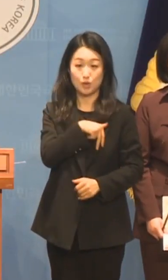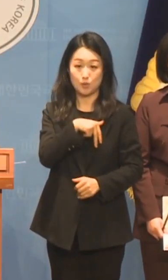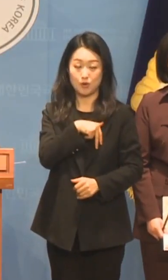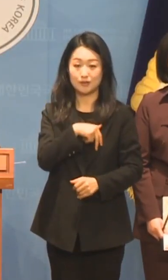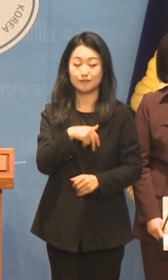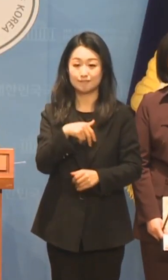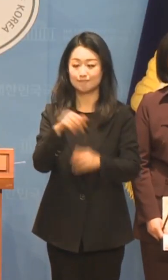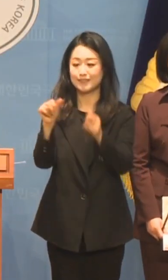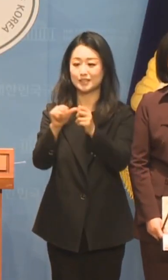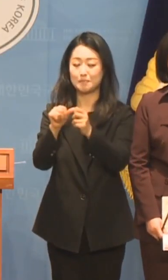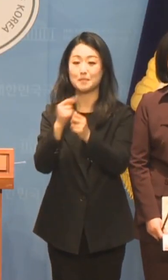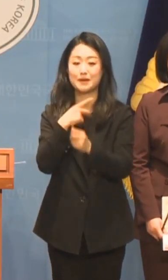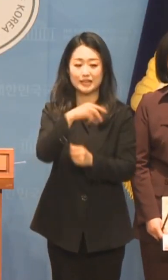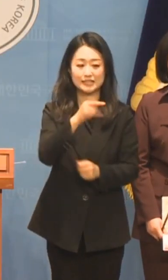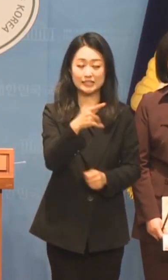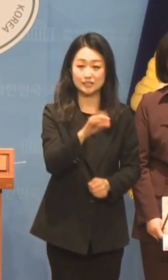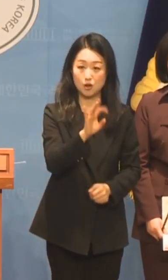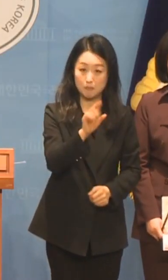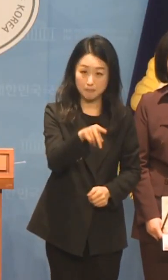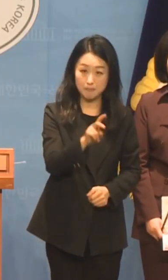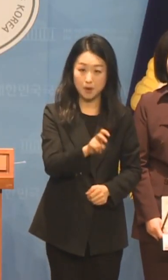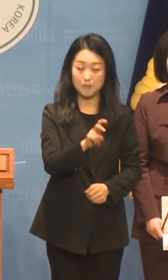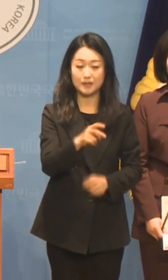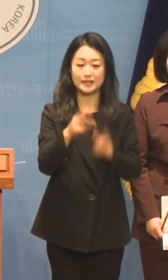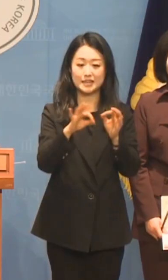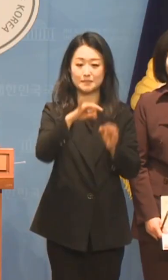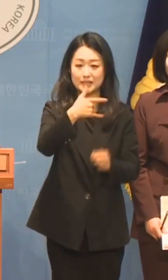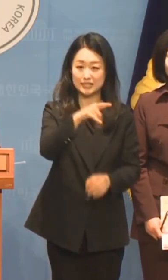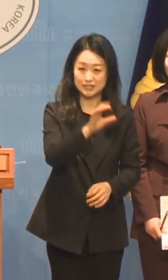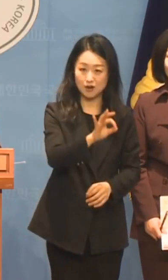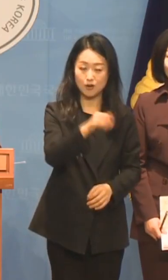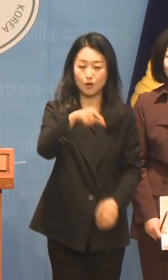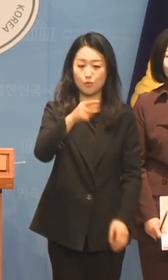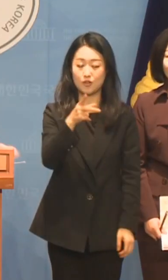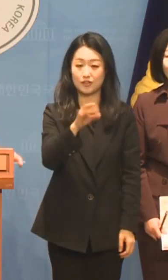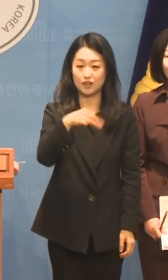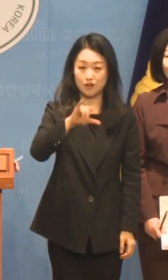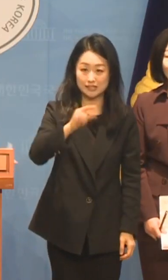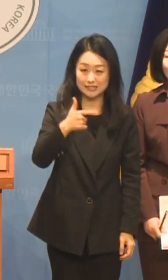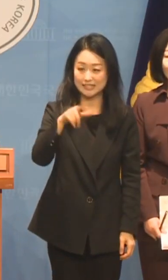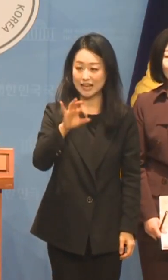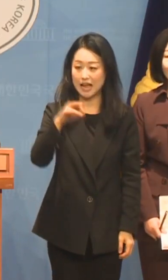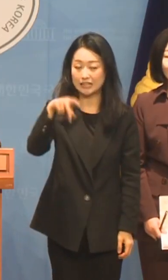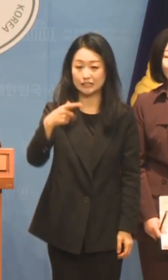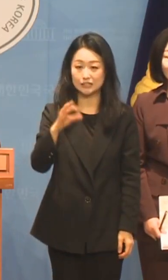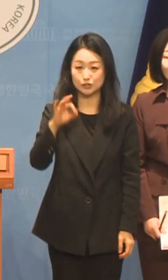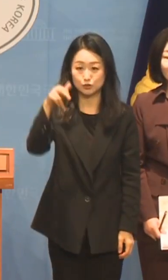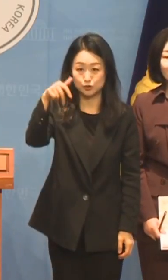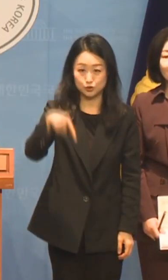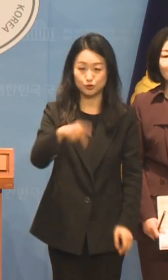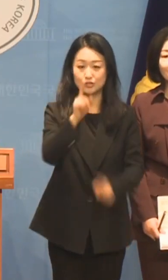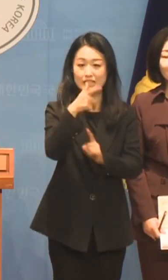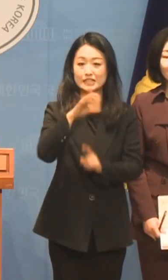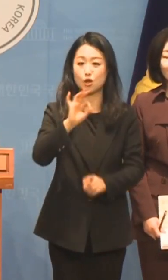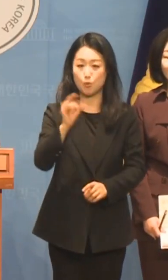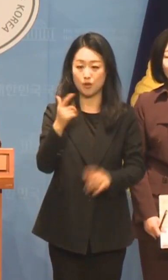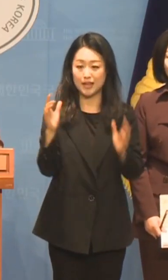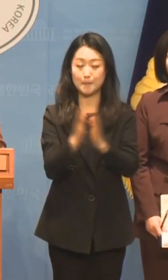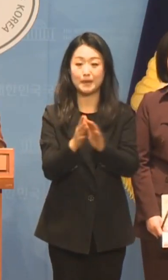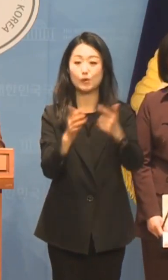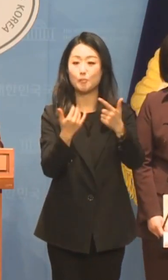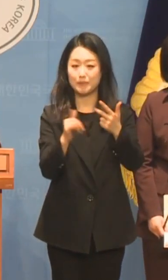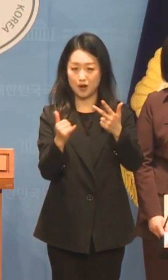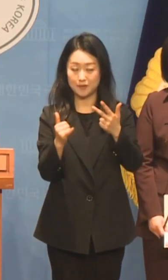계시고요. 신성범 의원님하고 김희정 의원님 계시고요. 또 권영진, 강순규 의원님, 이성건 의원님 이렇게